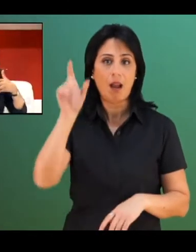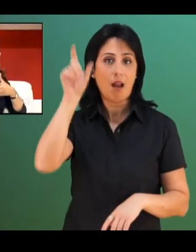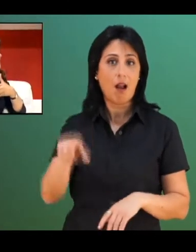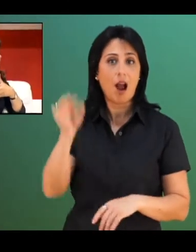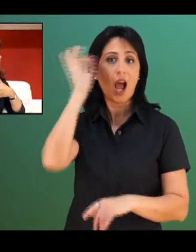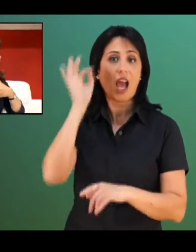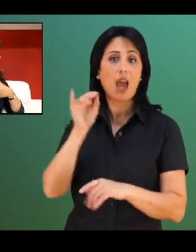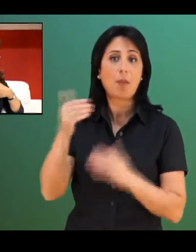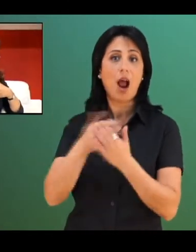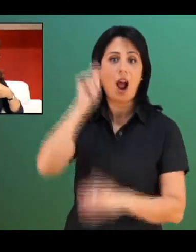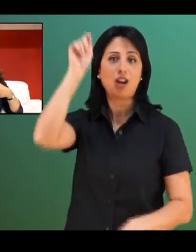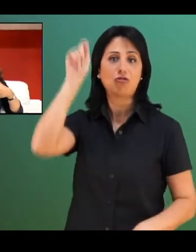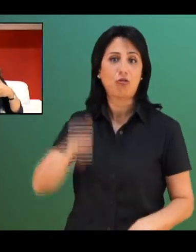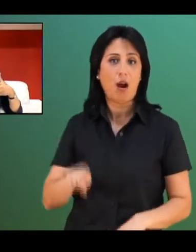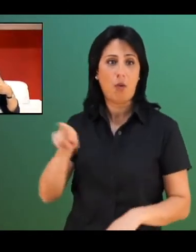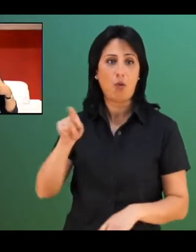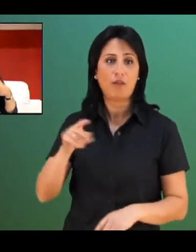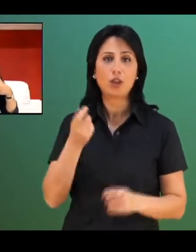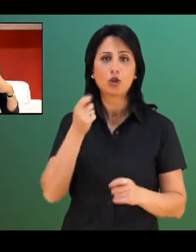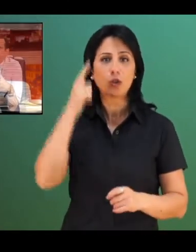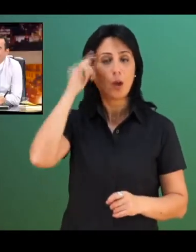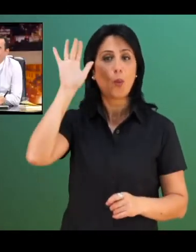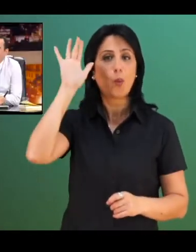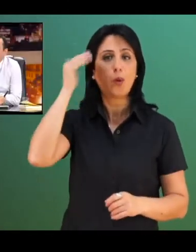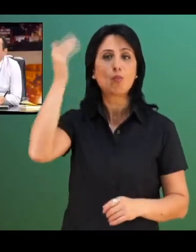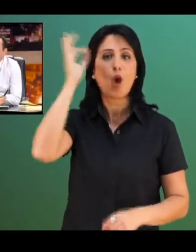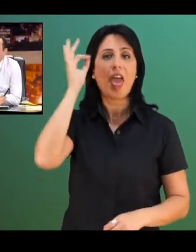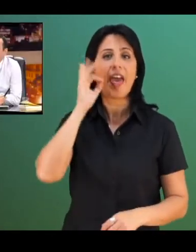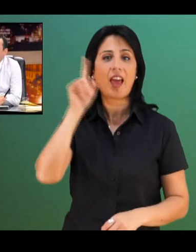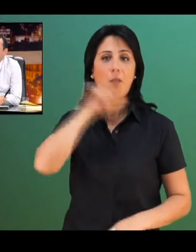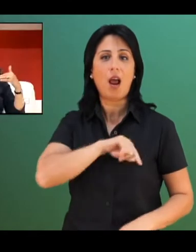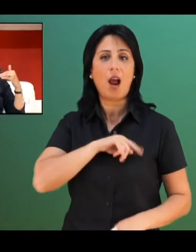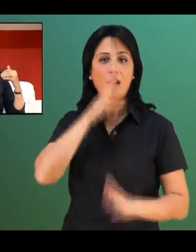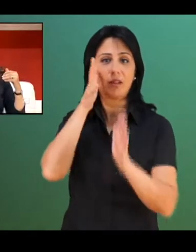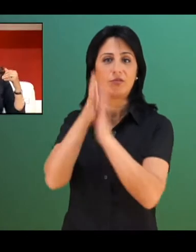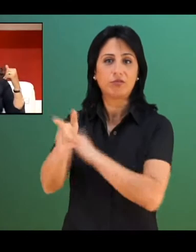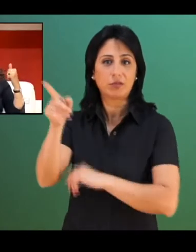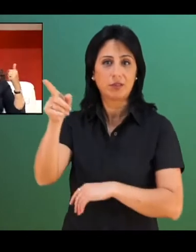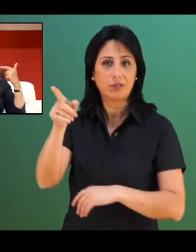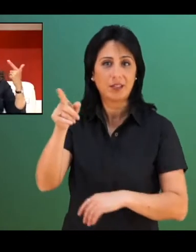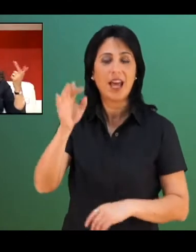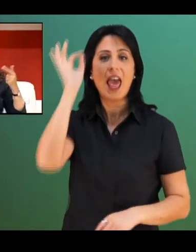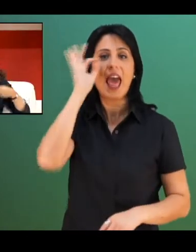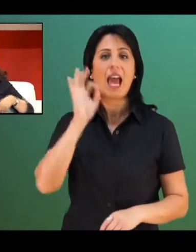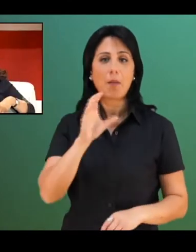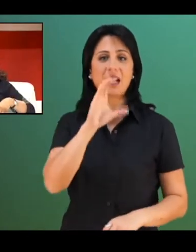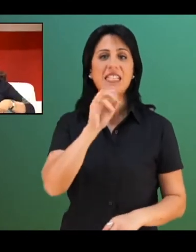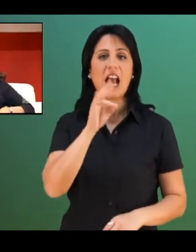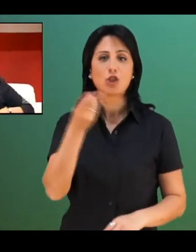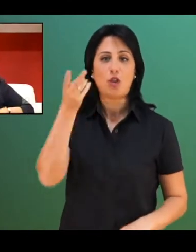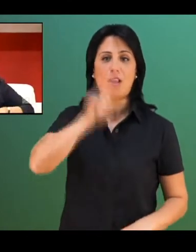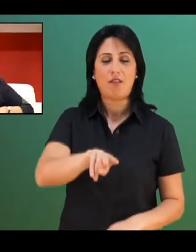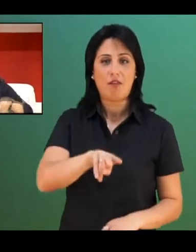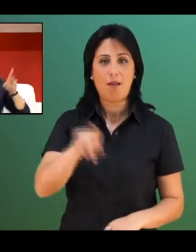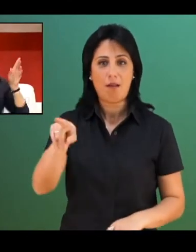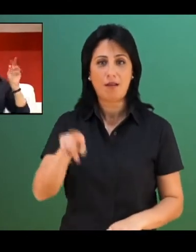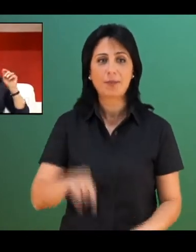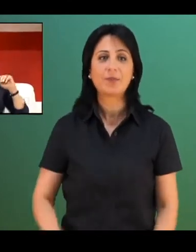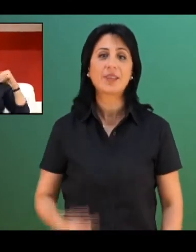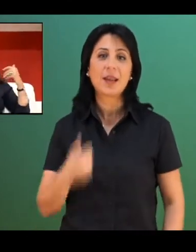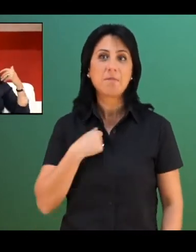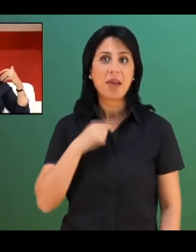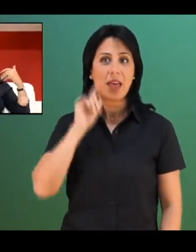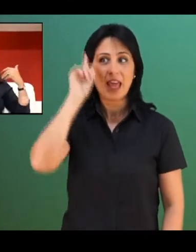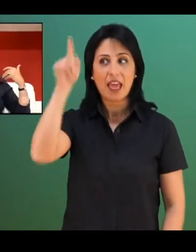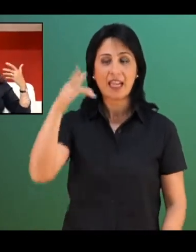არის გერმანელი სანზონელია. გაიგე და ისე რა ქვია, მე იქ სცენაზე უნდა გამოვიდეო, ანუ სულ მეუბნება რომ უნდა მოგიყვანო ცოტა